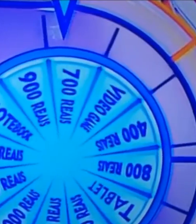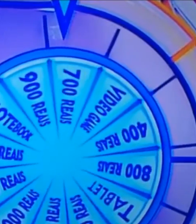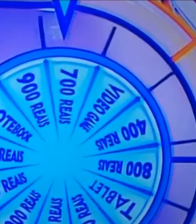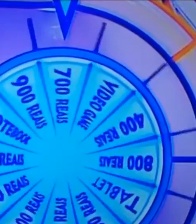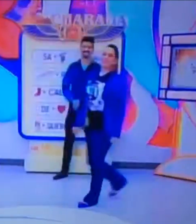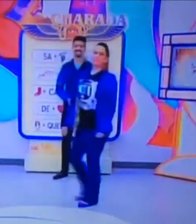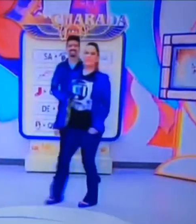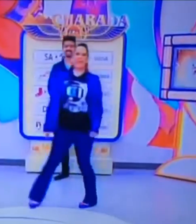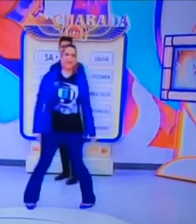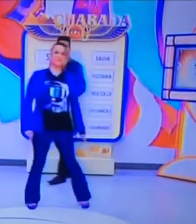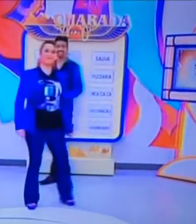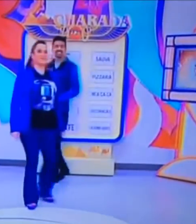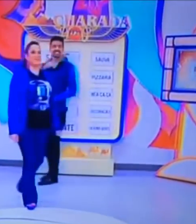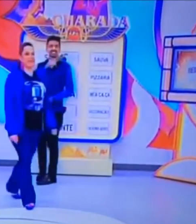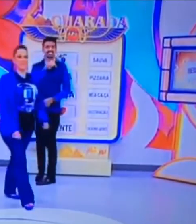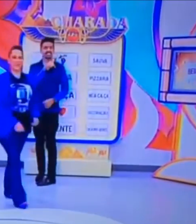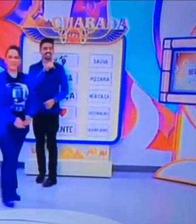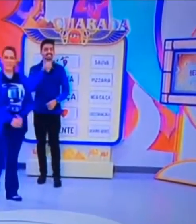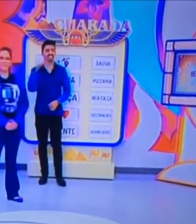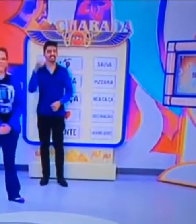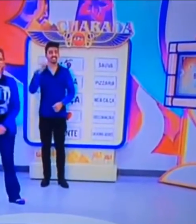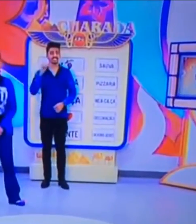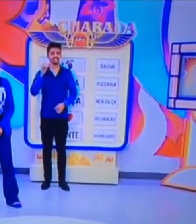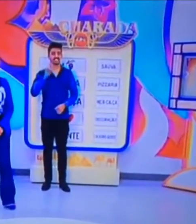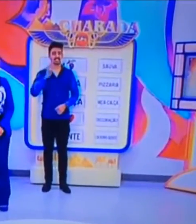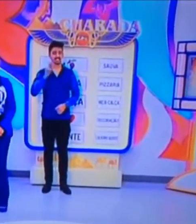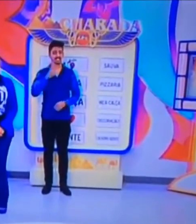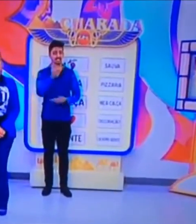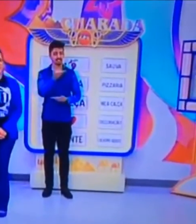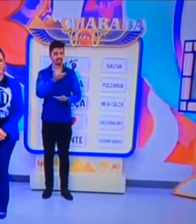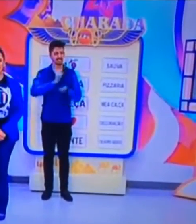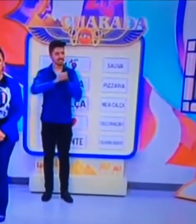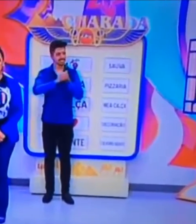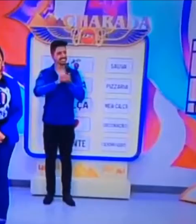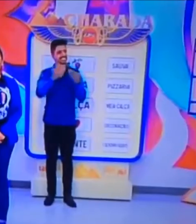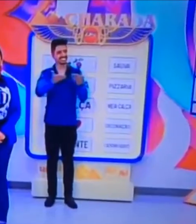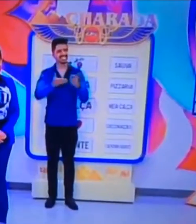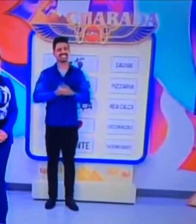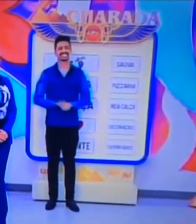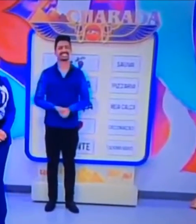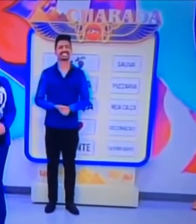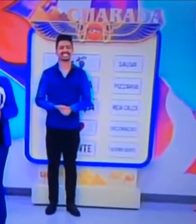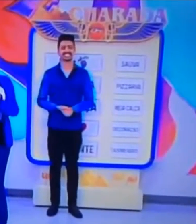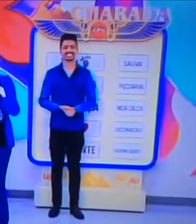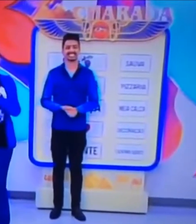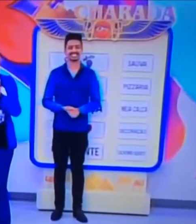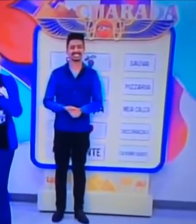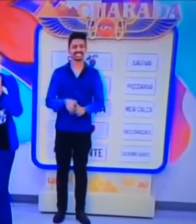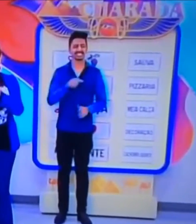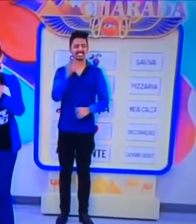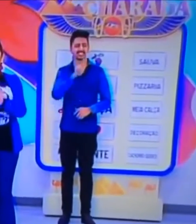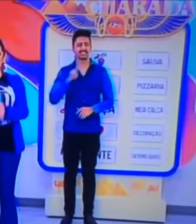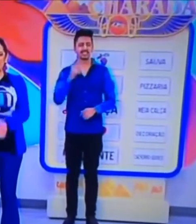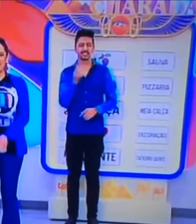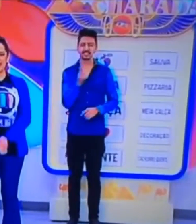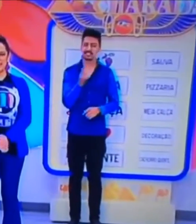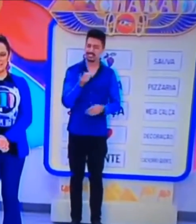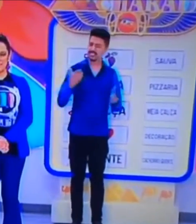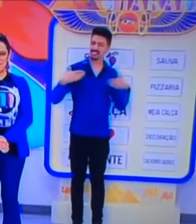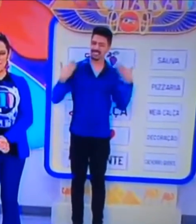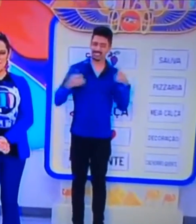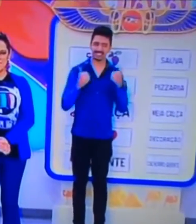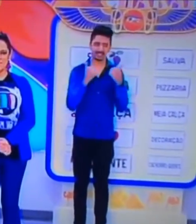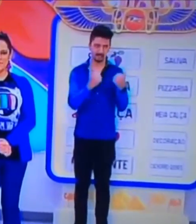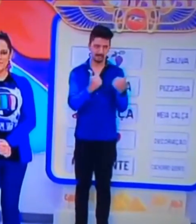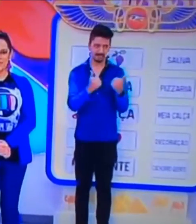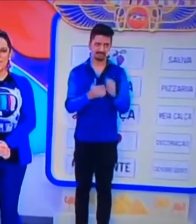Sete e cento reais para você, Fernando. Parabéns, viu? Sim. Que você use esse dinheiro com muita alegria,